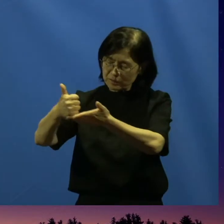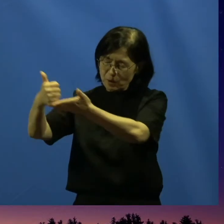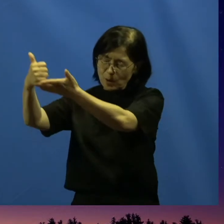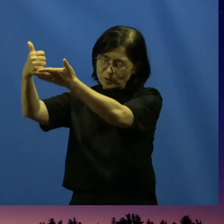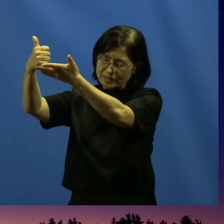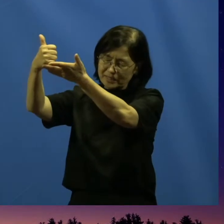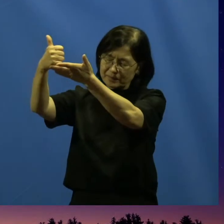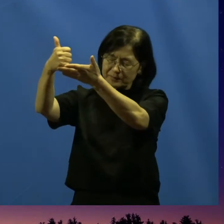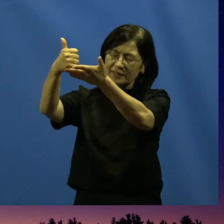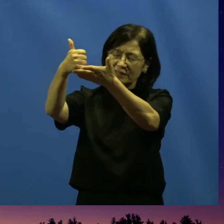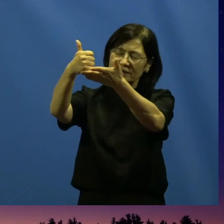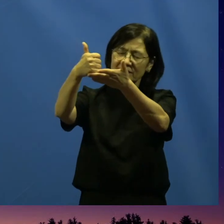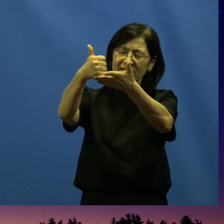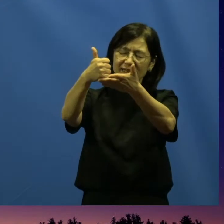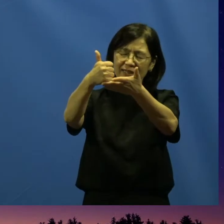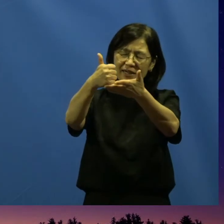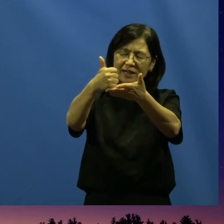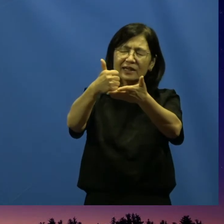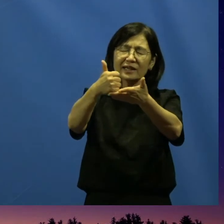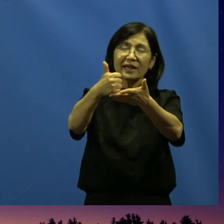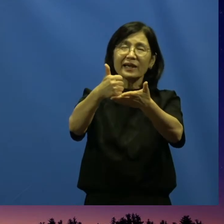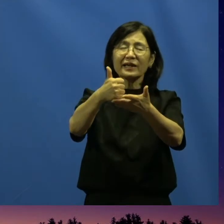주님 오심을